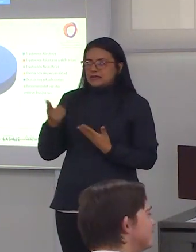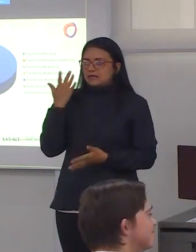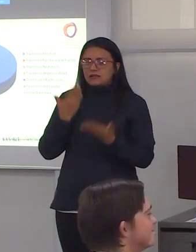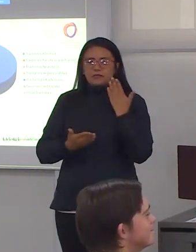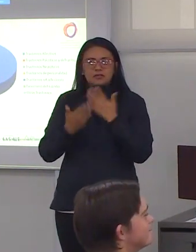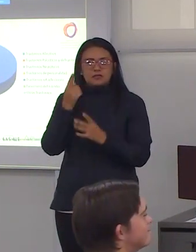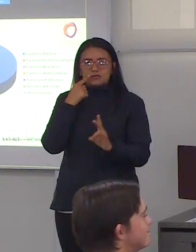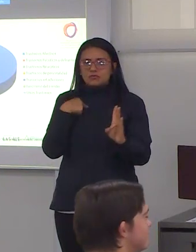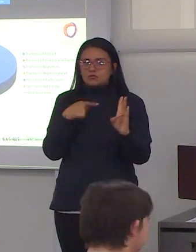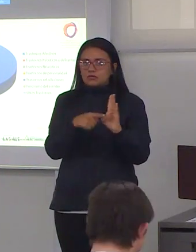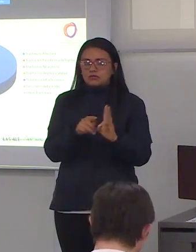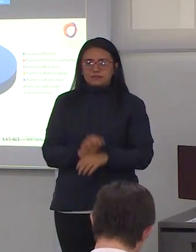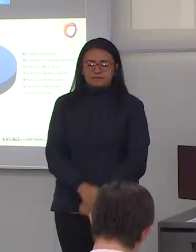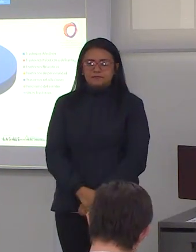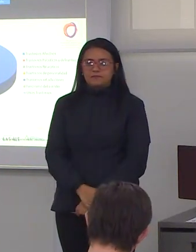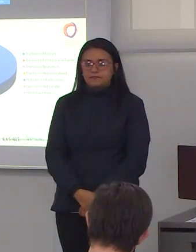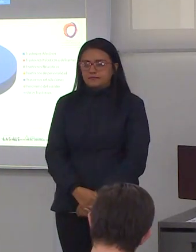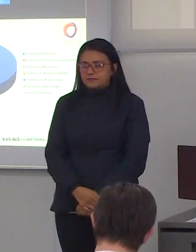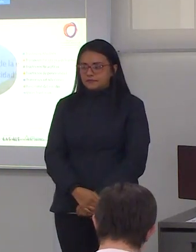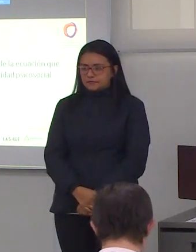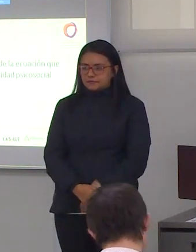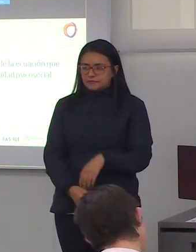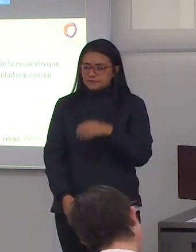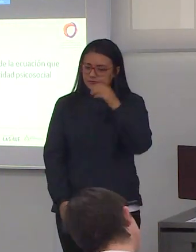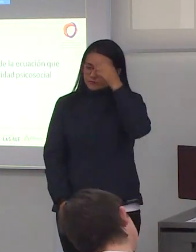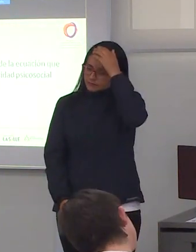subjetivo para que lo tengamos en cuenta